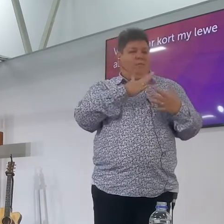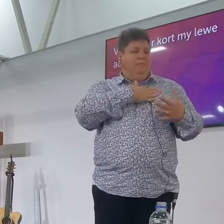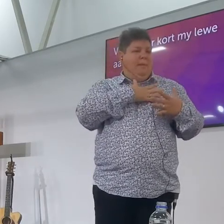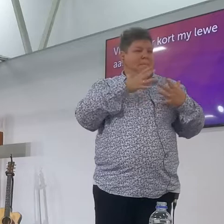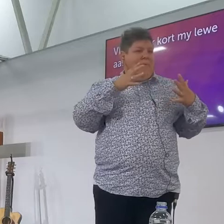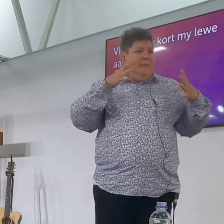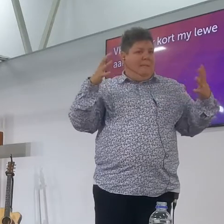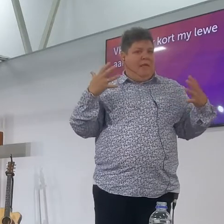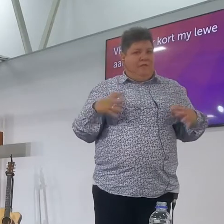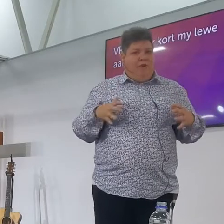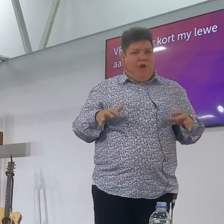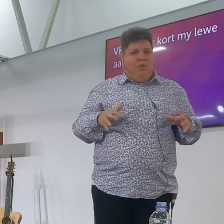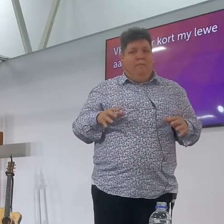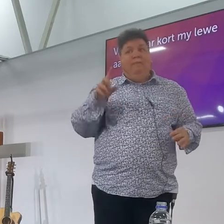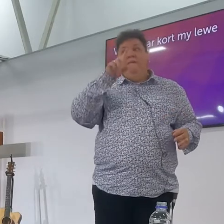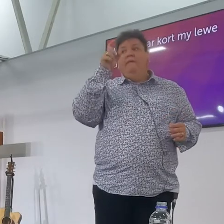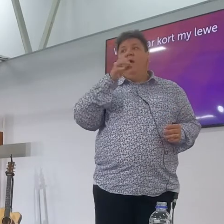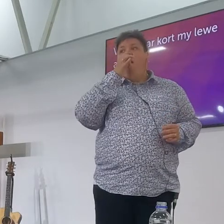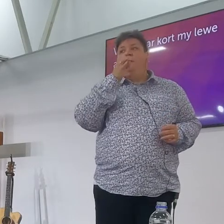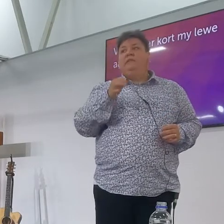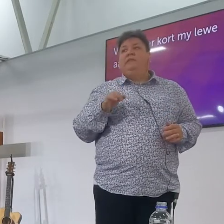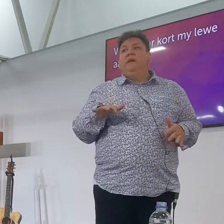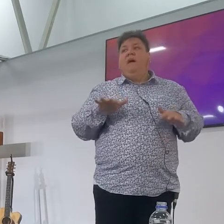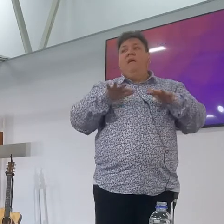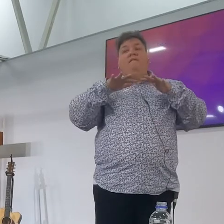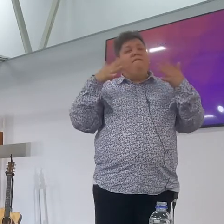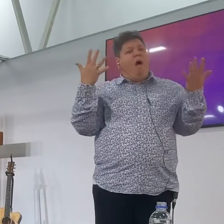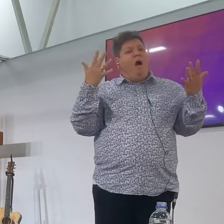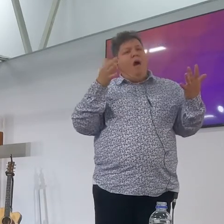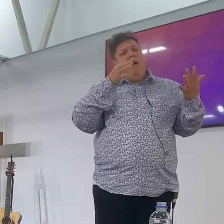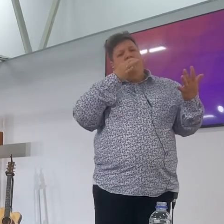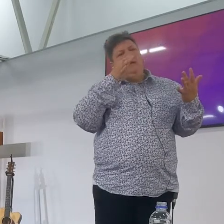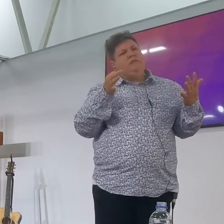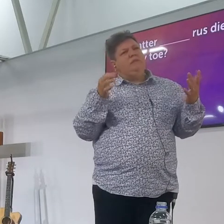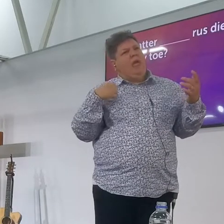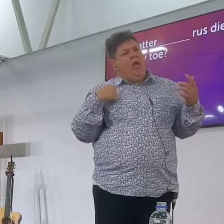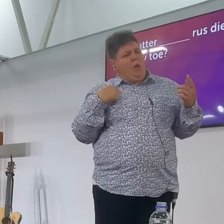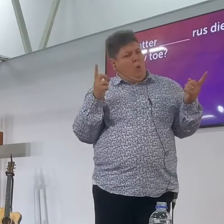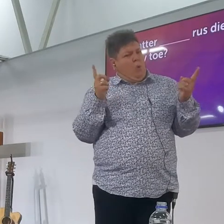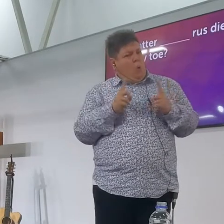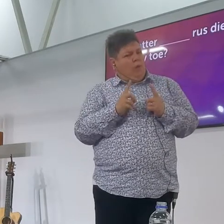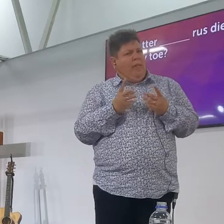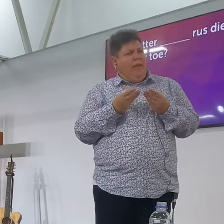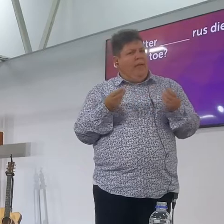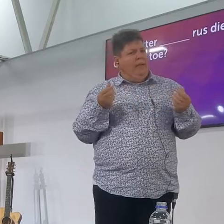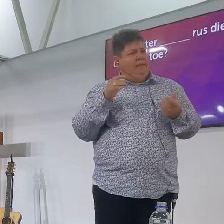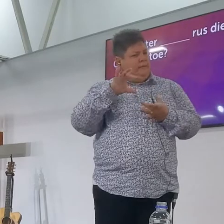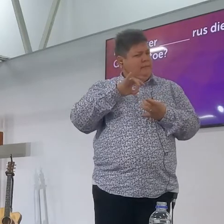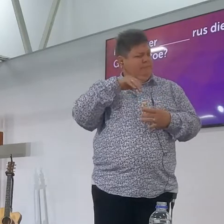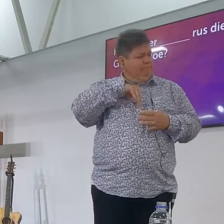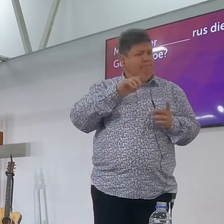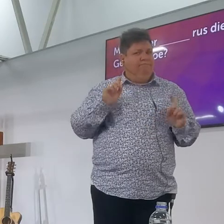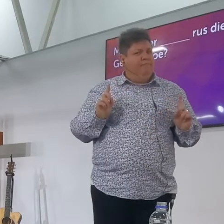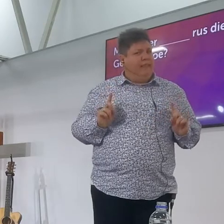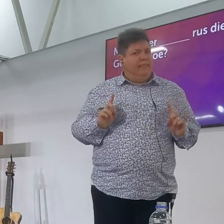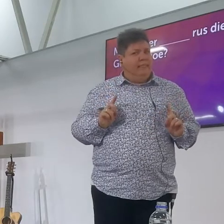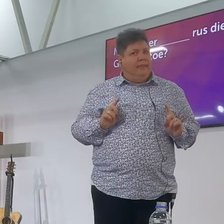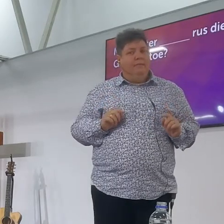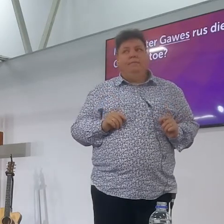OK, so die vraag wat jy moet vra is, waar skiet ek kort vandag? Dis 'n maklike vraag. Nommer tweede laaste. Met